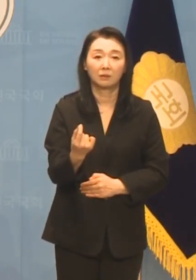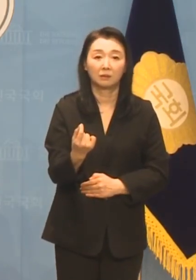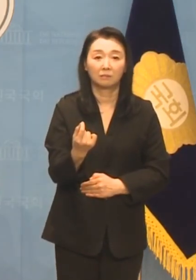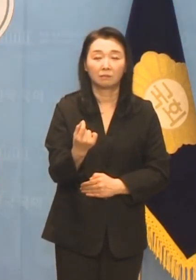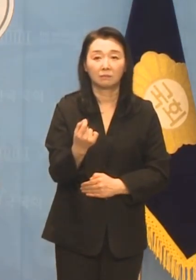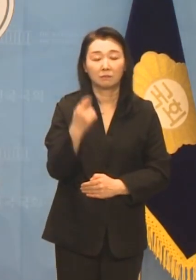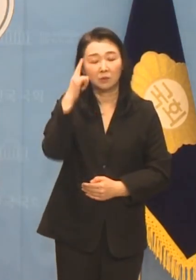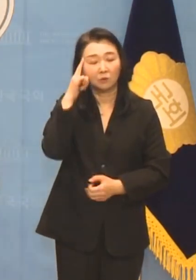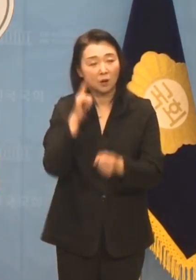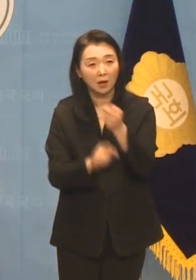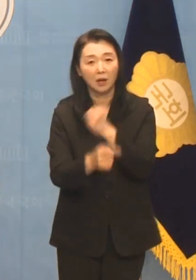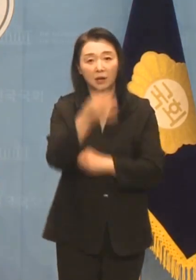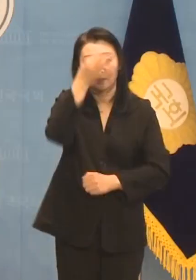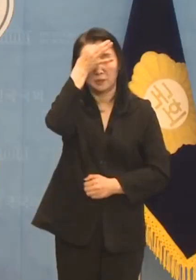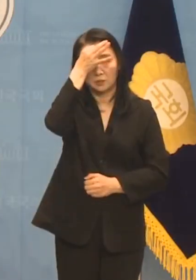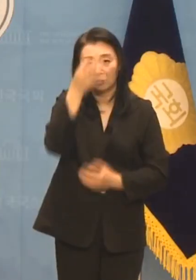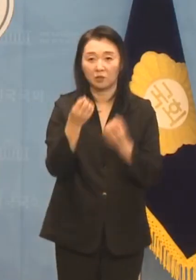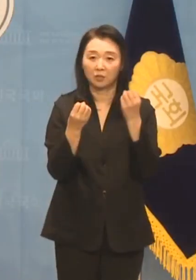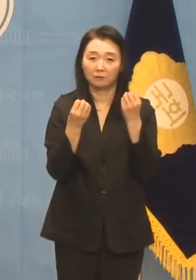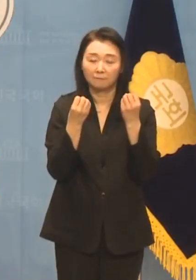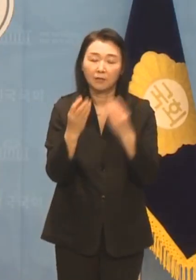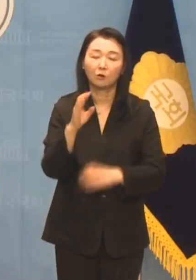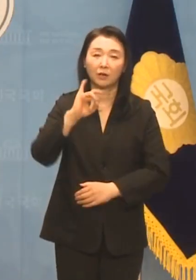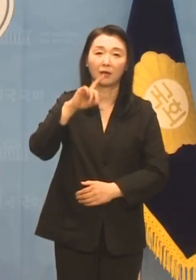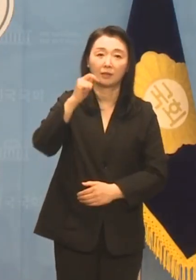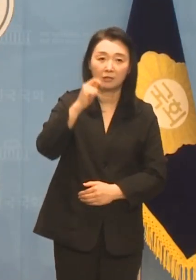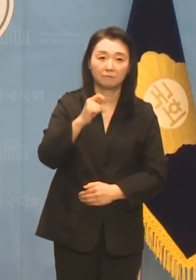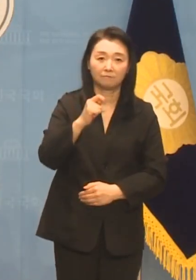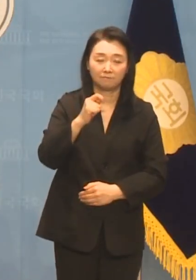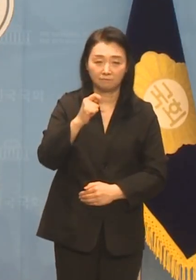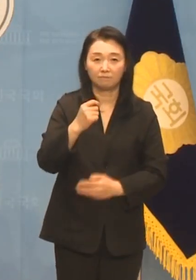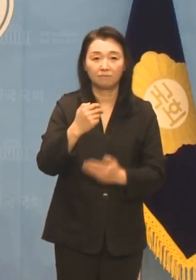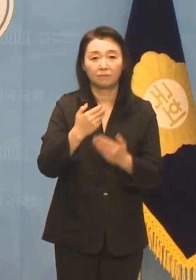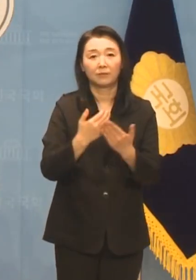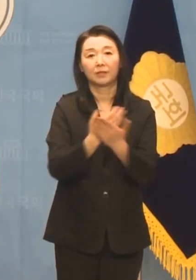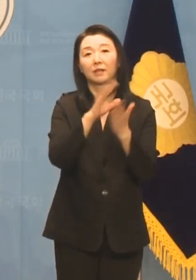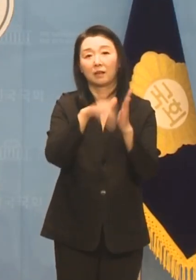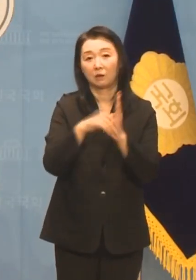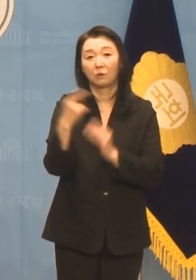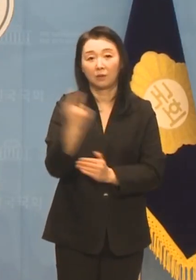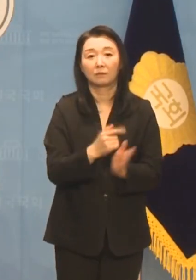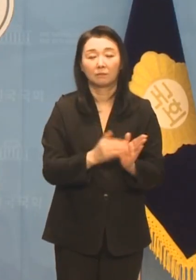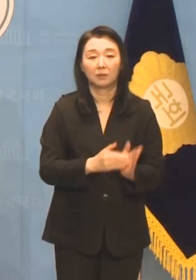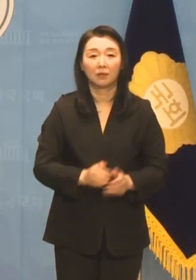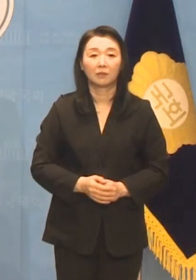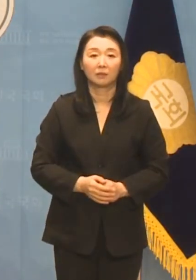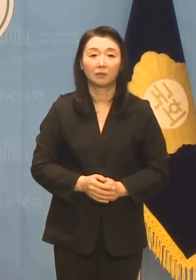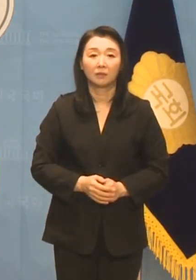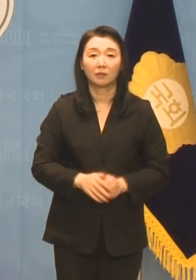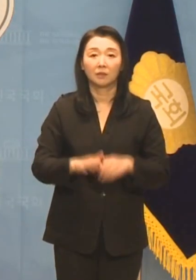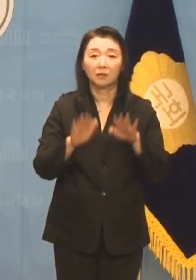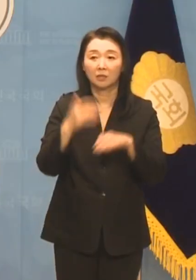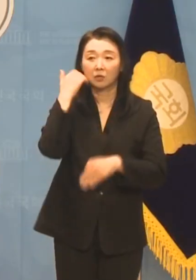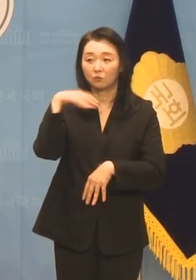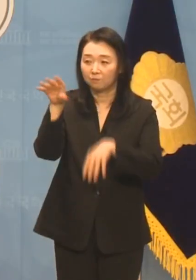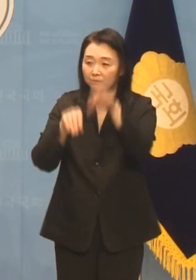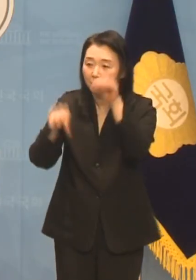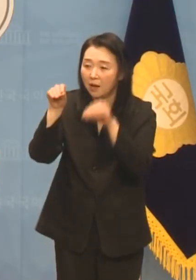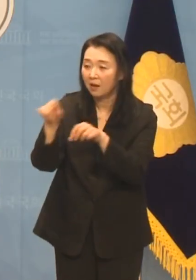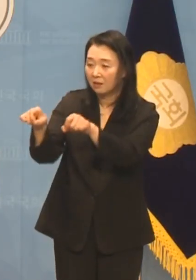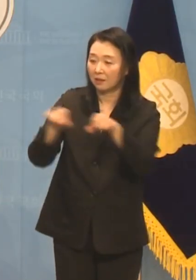초과학기술의 신문명 시대가 열리고 있습니다. 더 이상 모방할 대상도